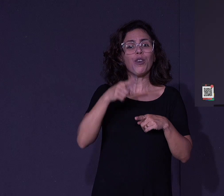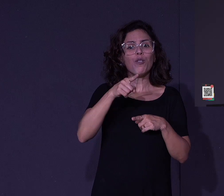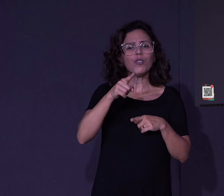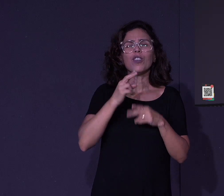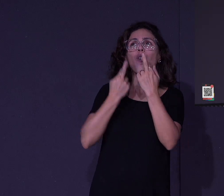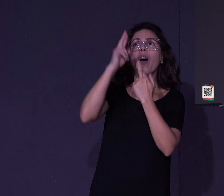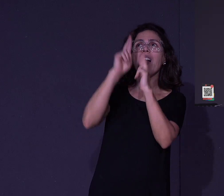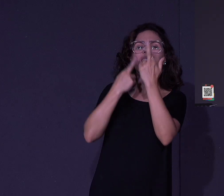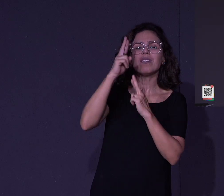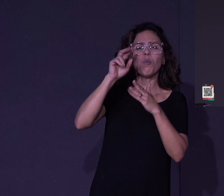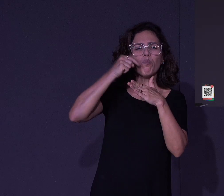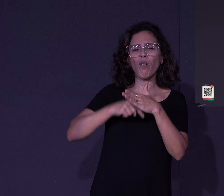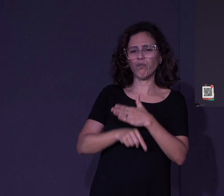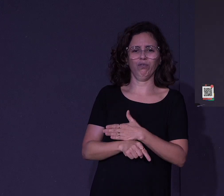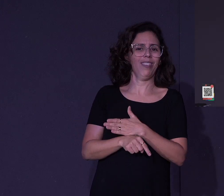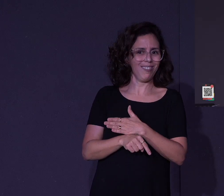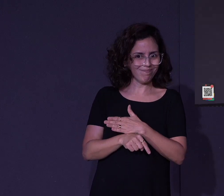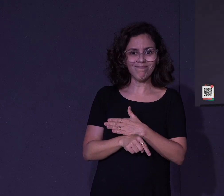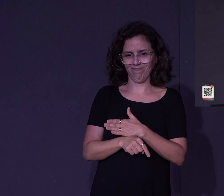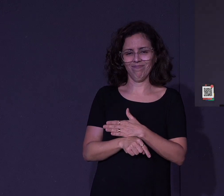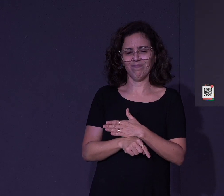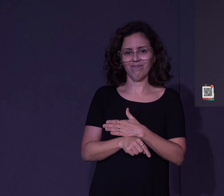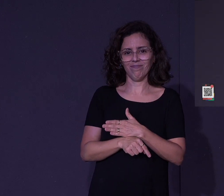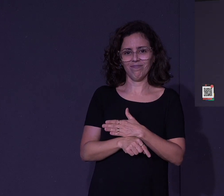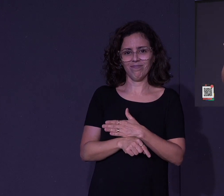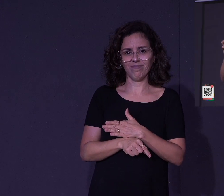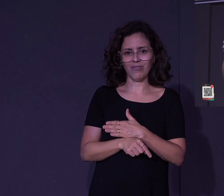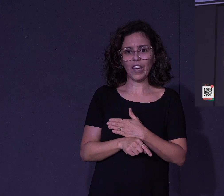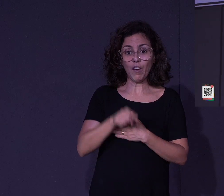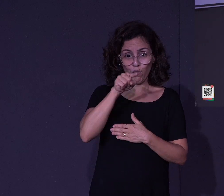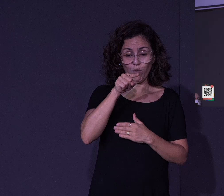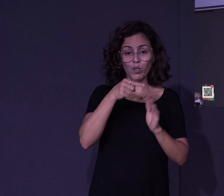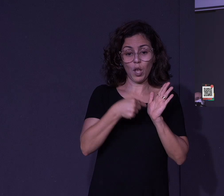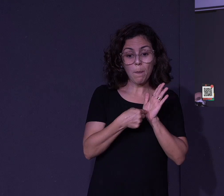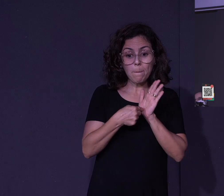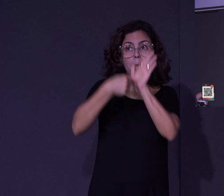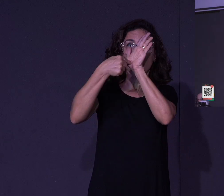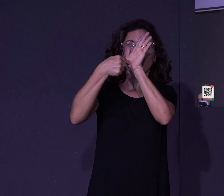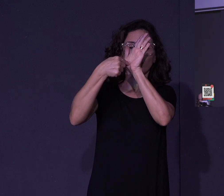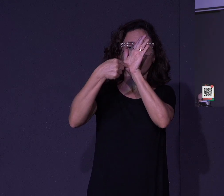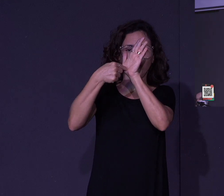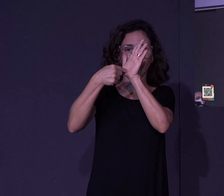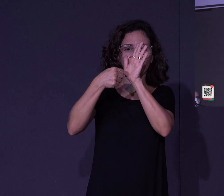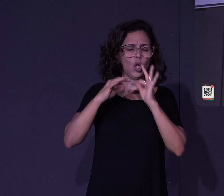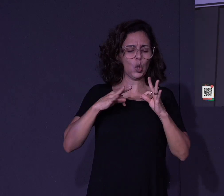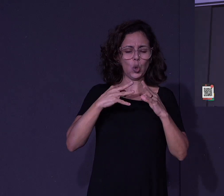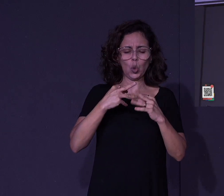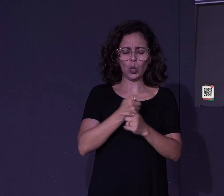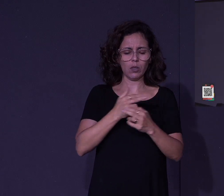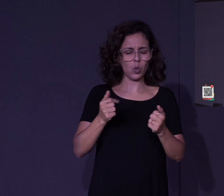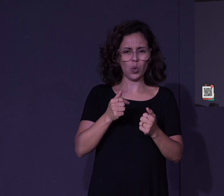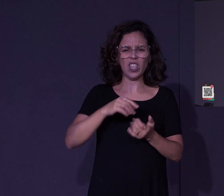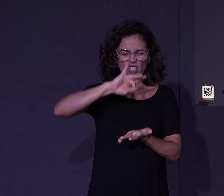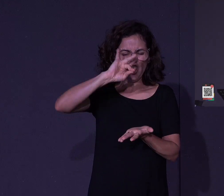vida trivial. Você apresenta as suas reais necessidades, e